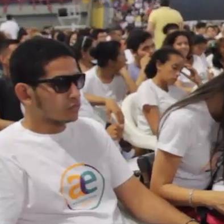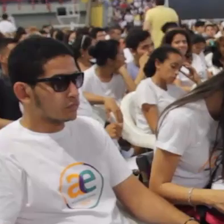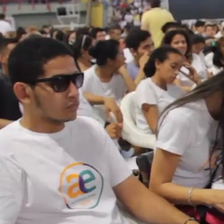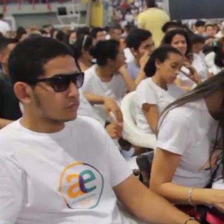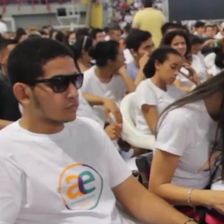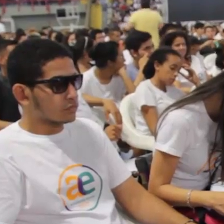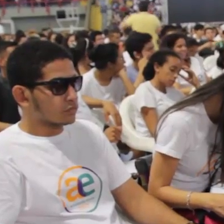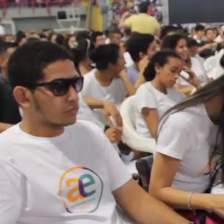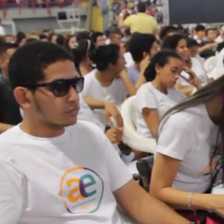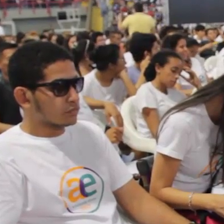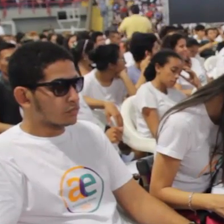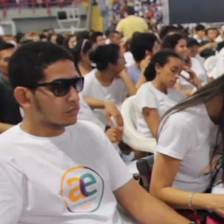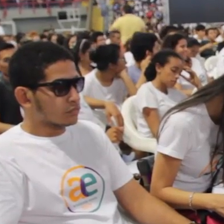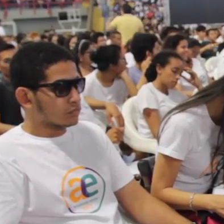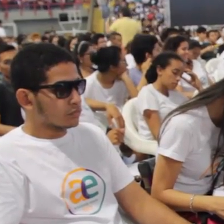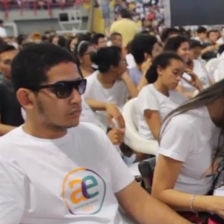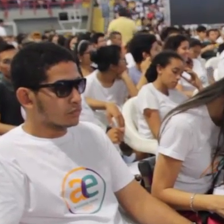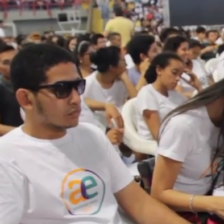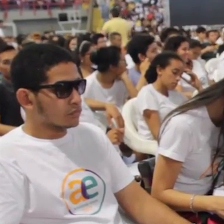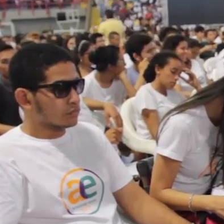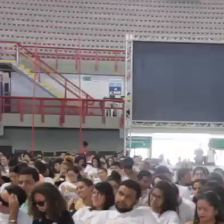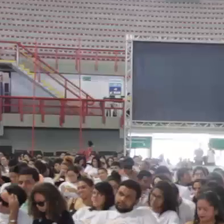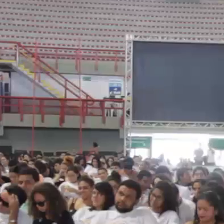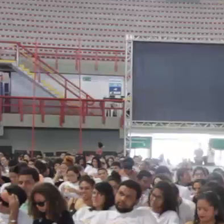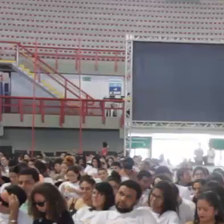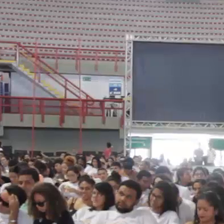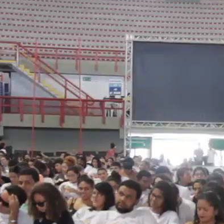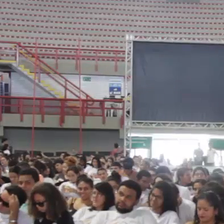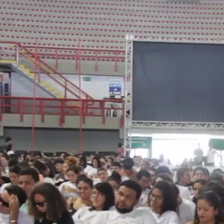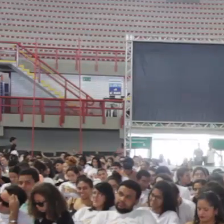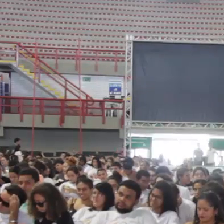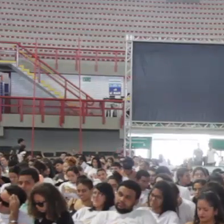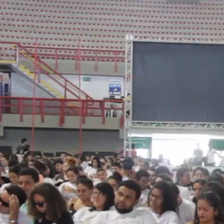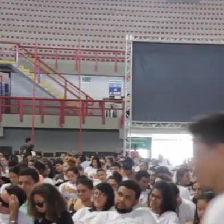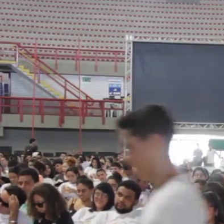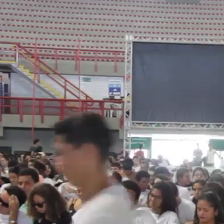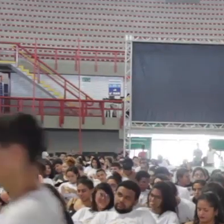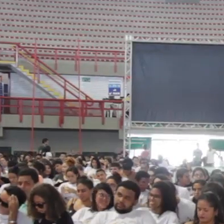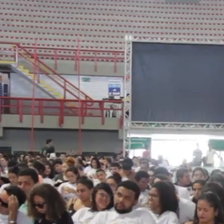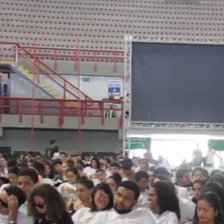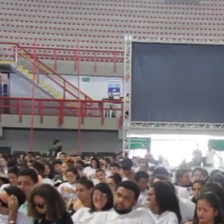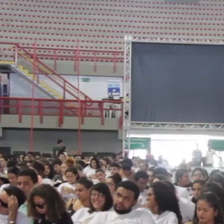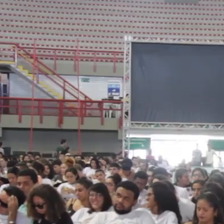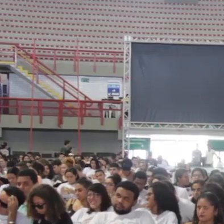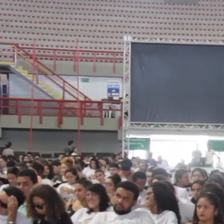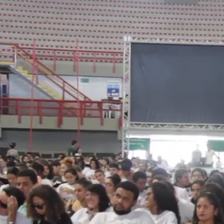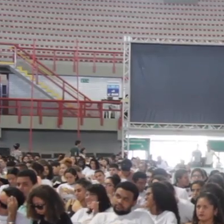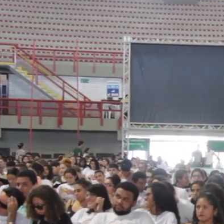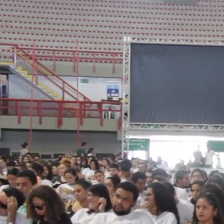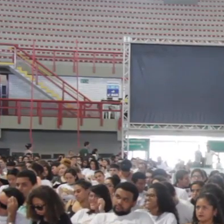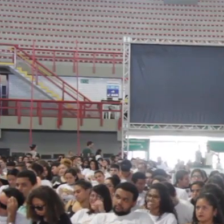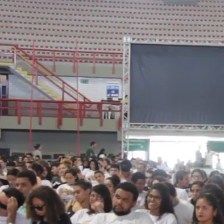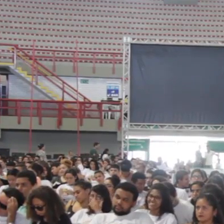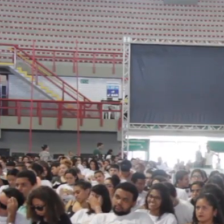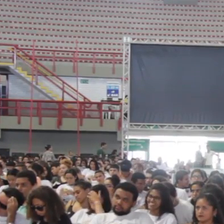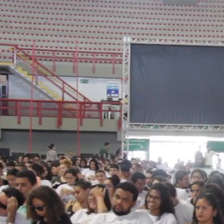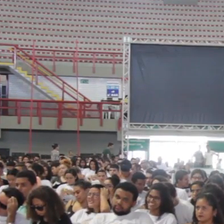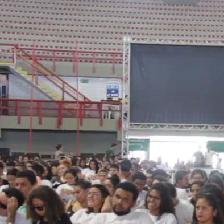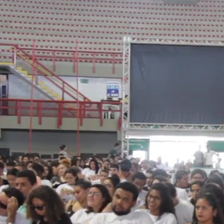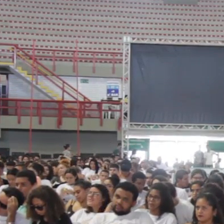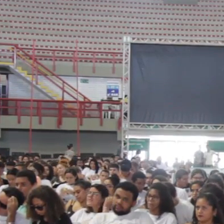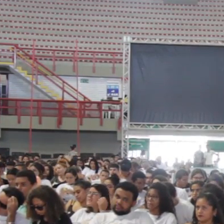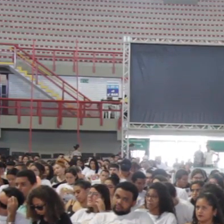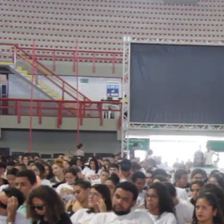factível. Deu ou não deu? Só mais uma vez, eu vou treinar para o domingo que vem. Eu vou